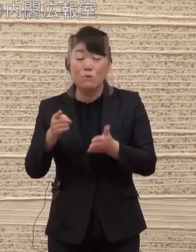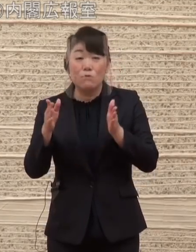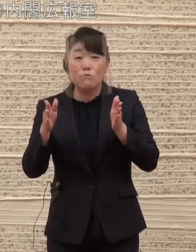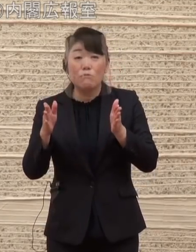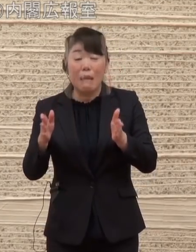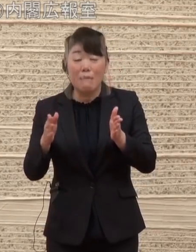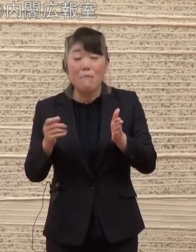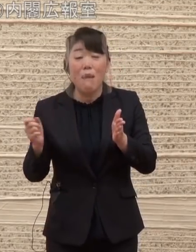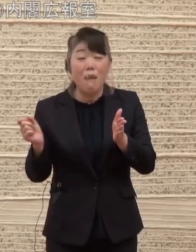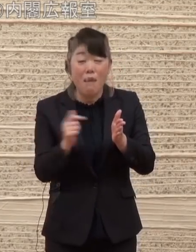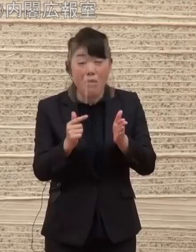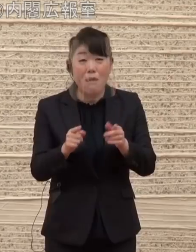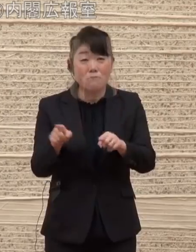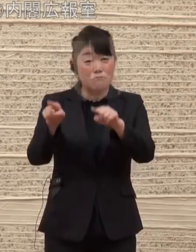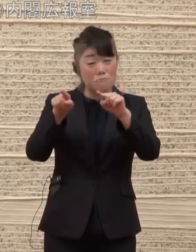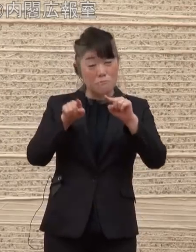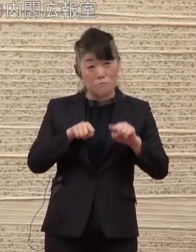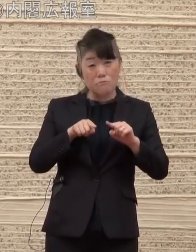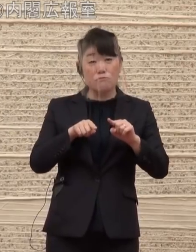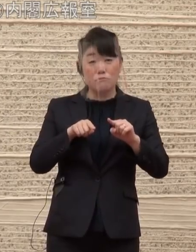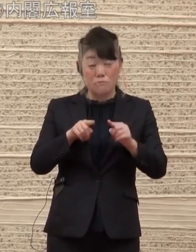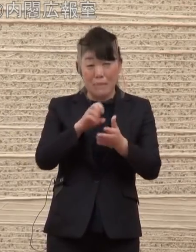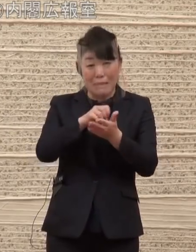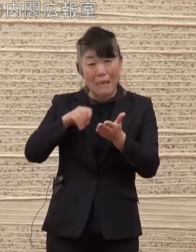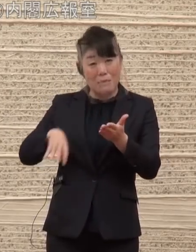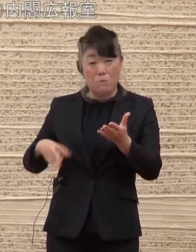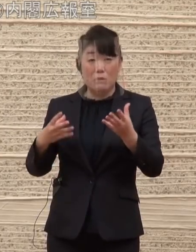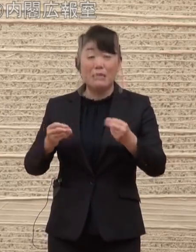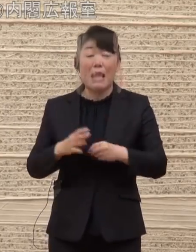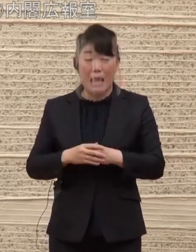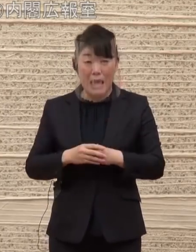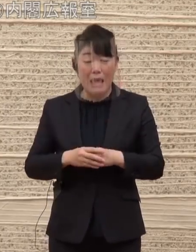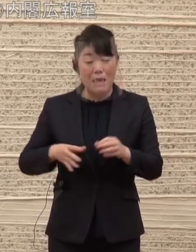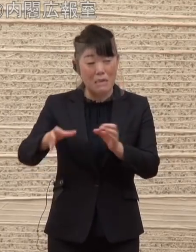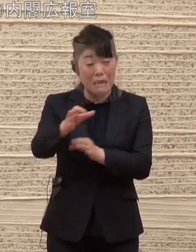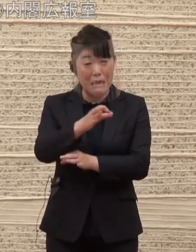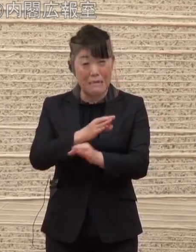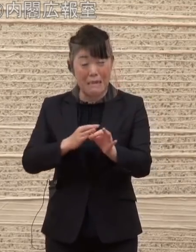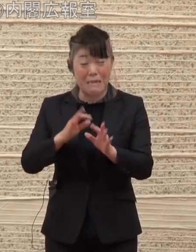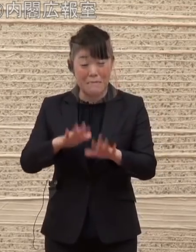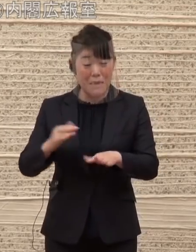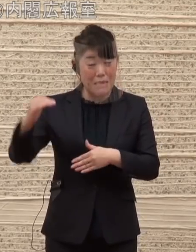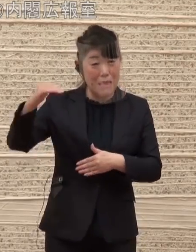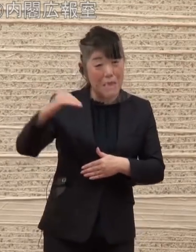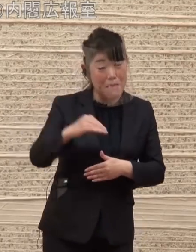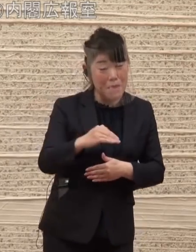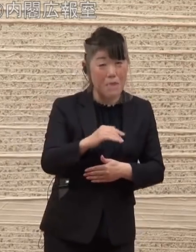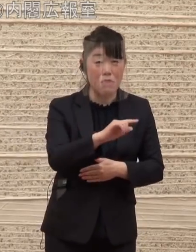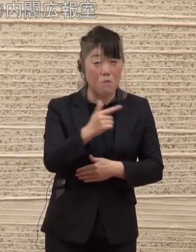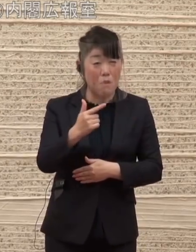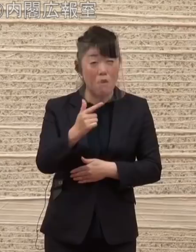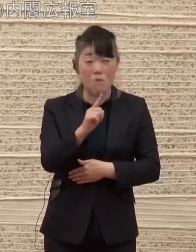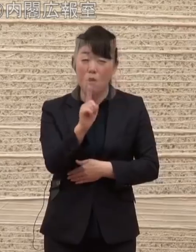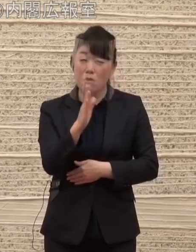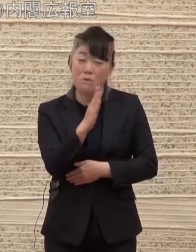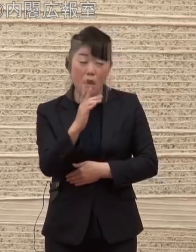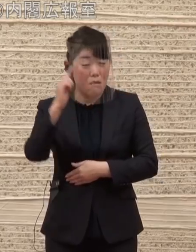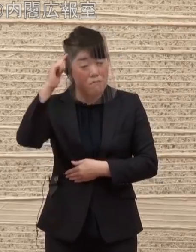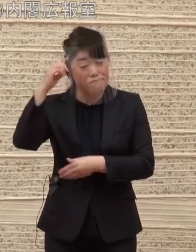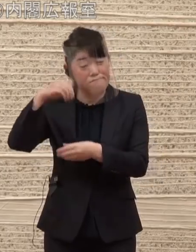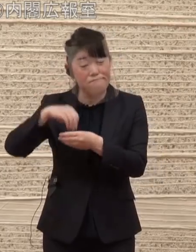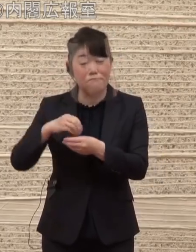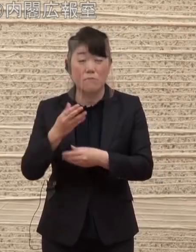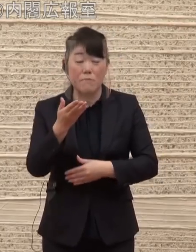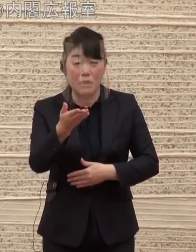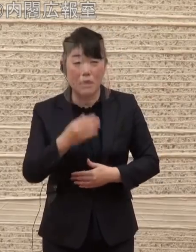にあたって経済の影響や景気の低迷の状況についてはどの程度考慮されたのでしょうかまた特にその中